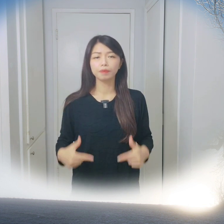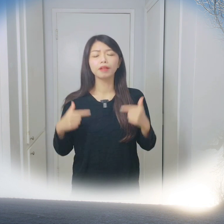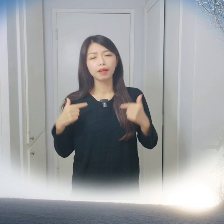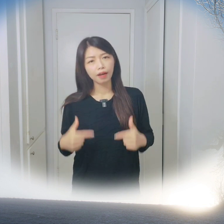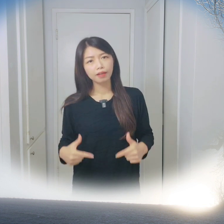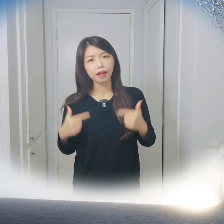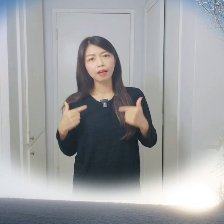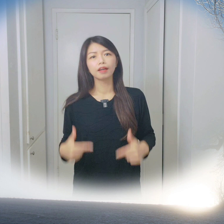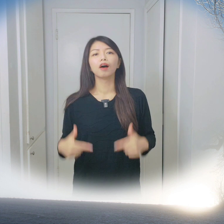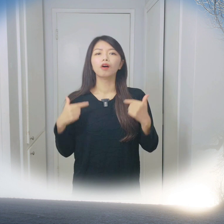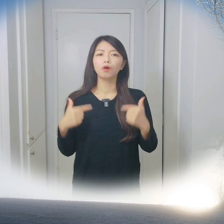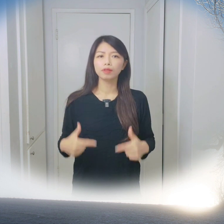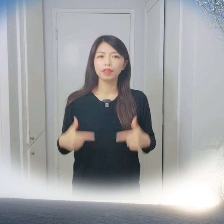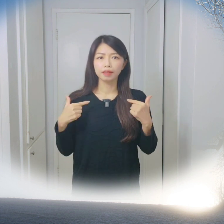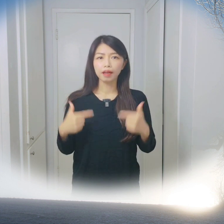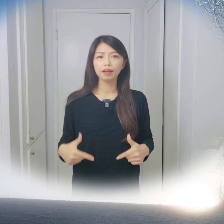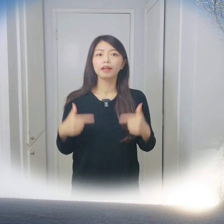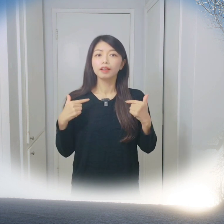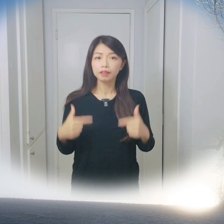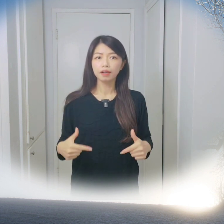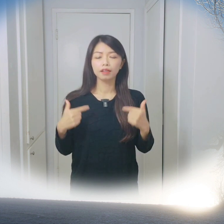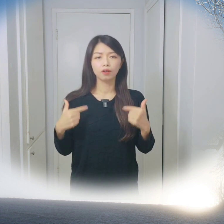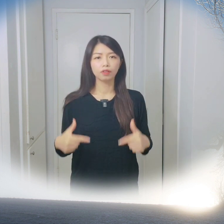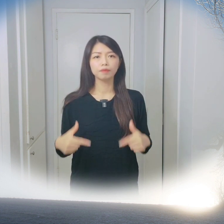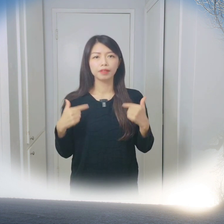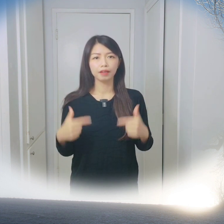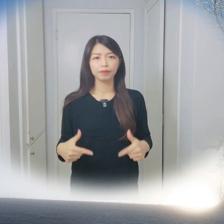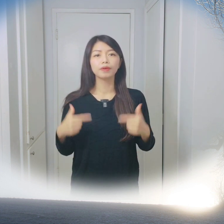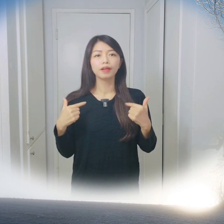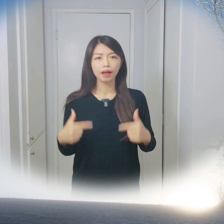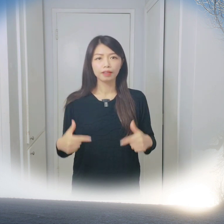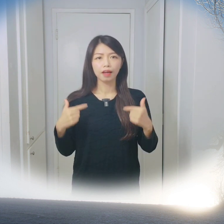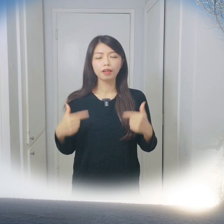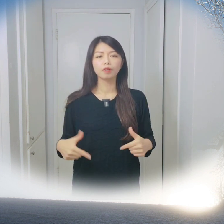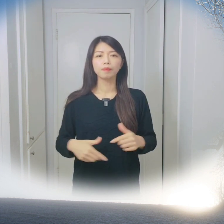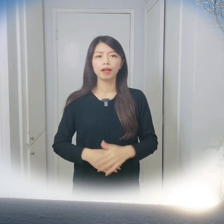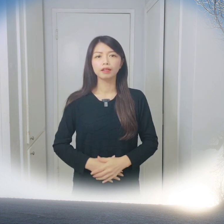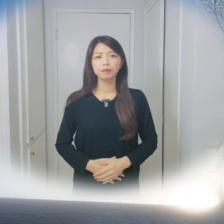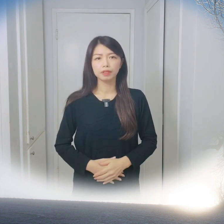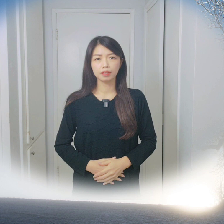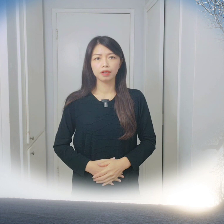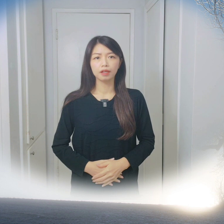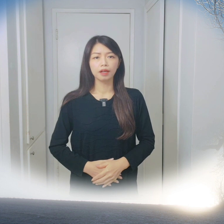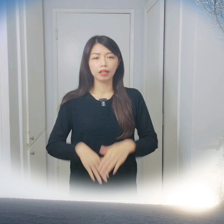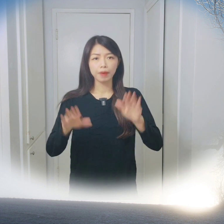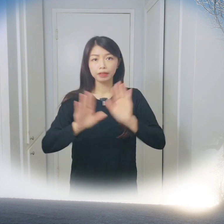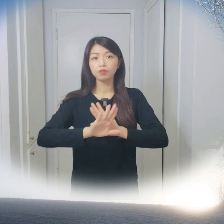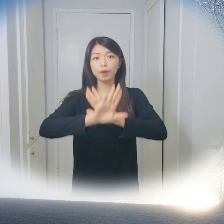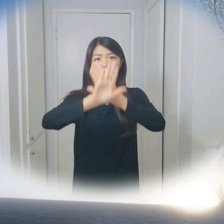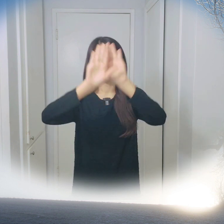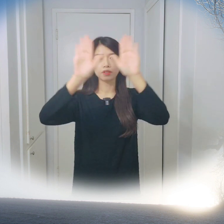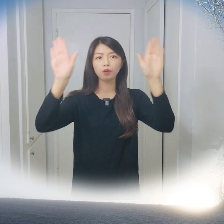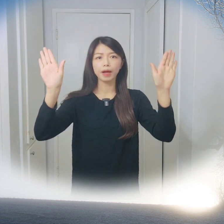움직여 주시면 항상, 언제나, 늘 이런 뜻입니다. 항상 밝은 빛을, 아까